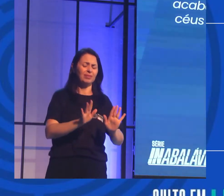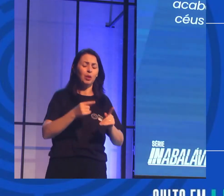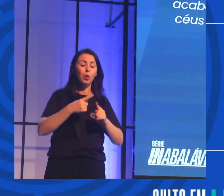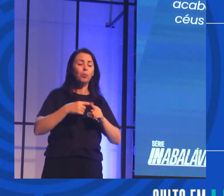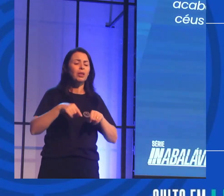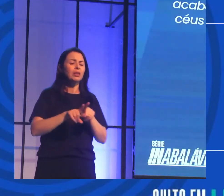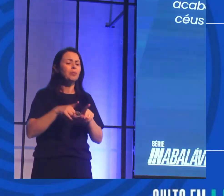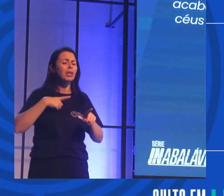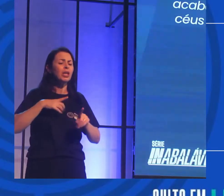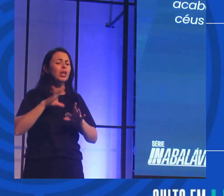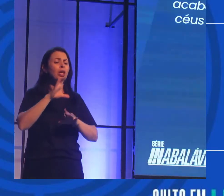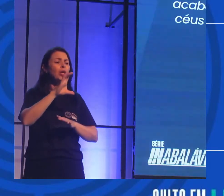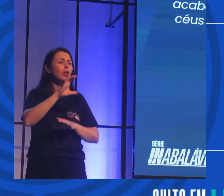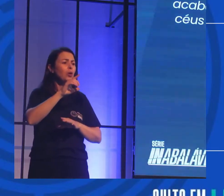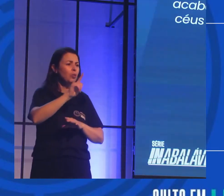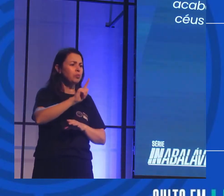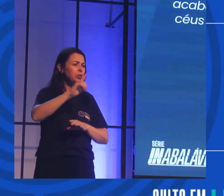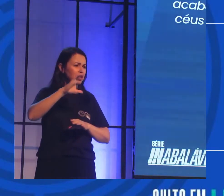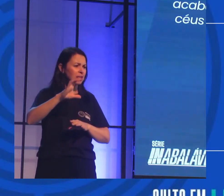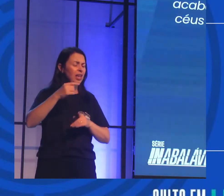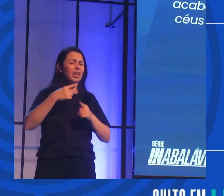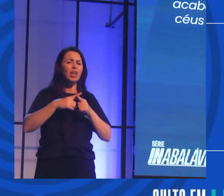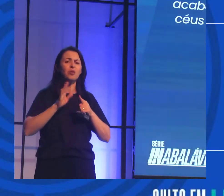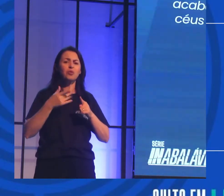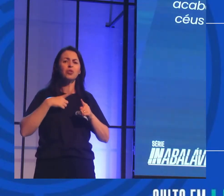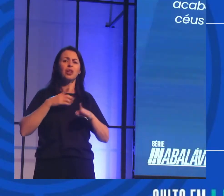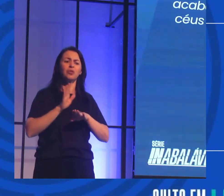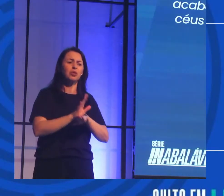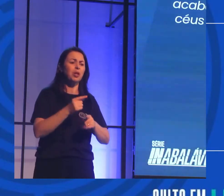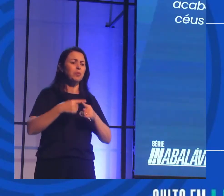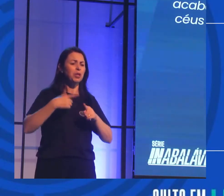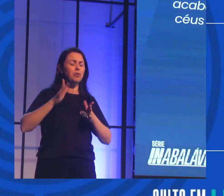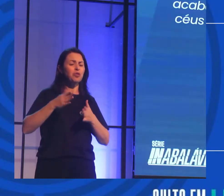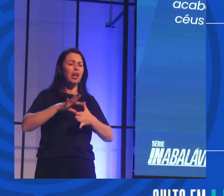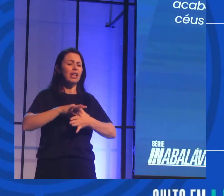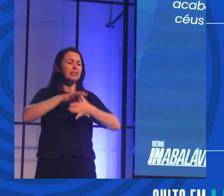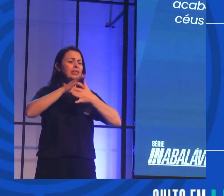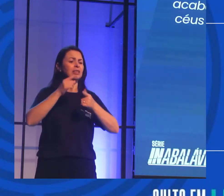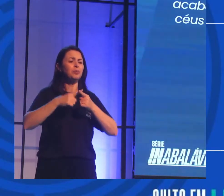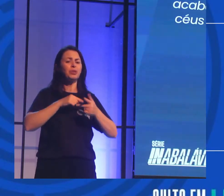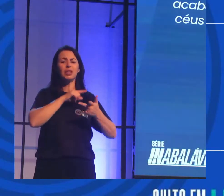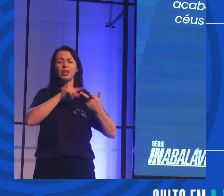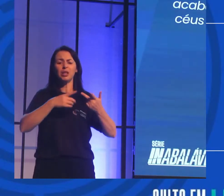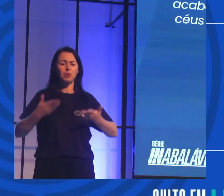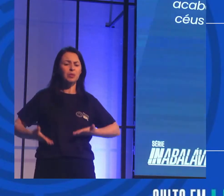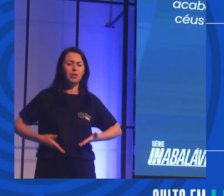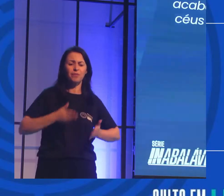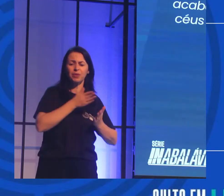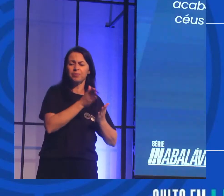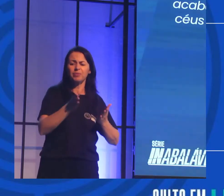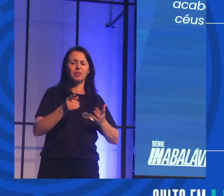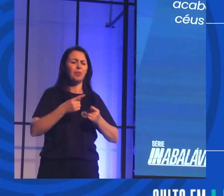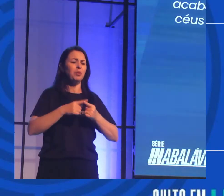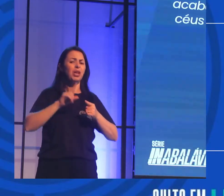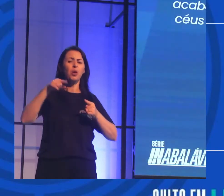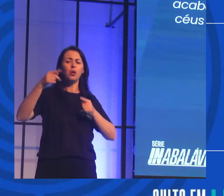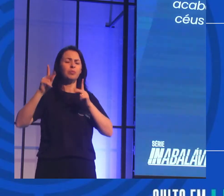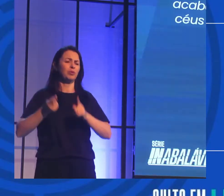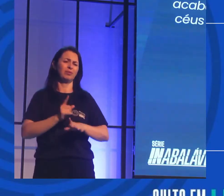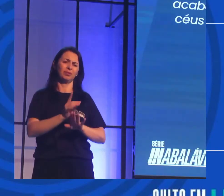grupo de crescimento, eu já aconselhei, eu já liderei, eu já servi aqui e acolá, agora eu vou deixar para outros. Que